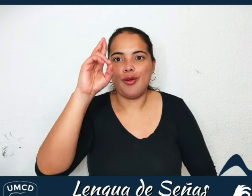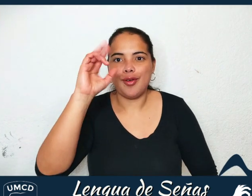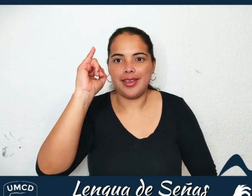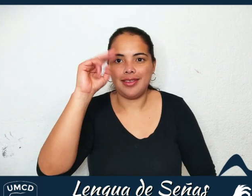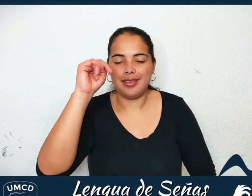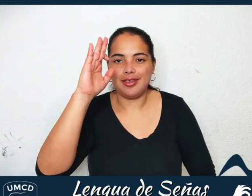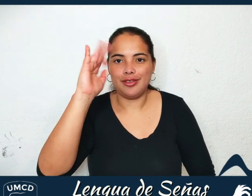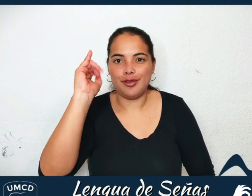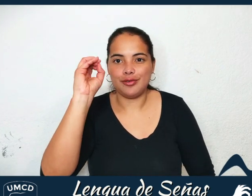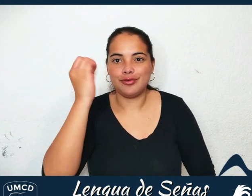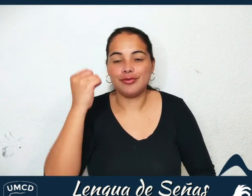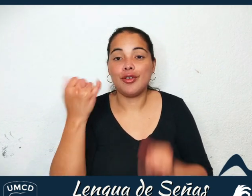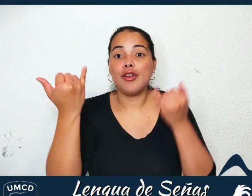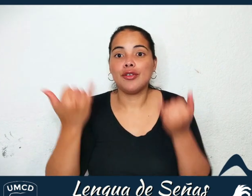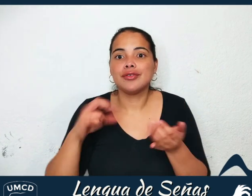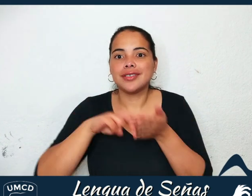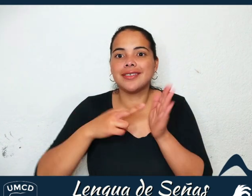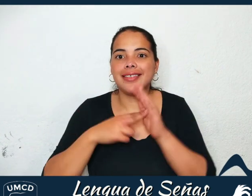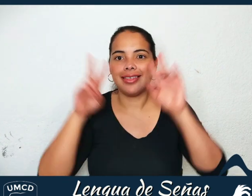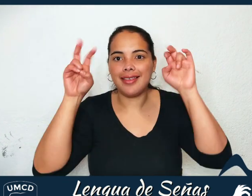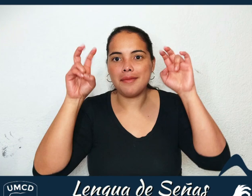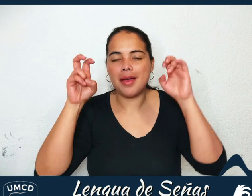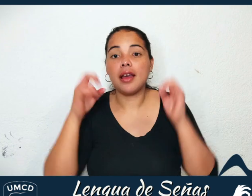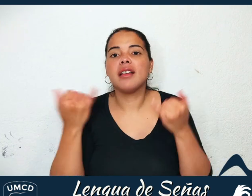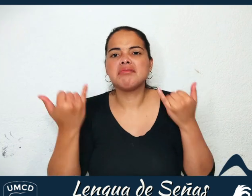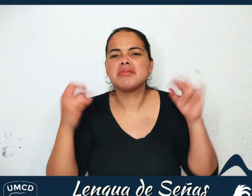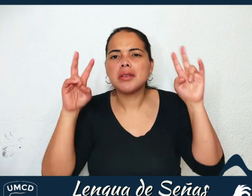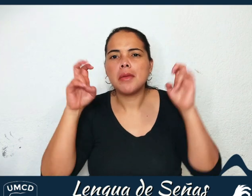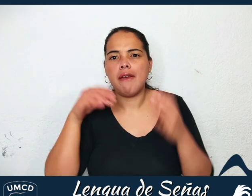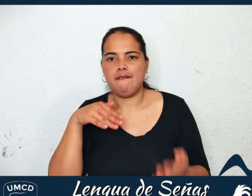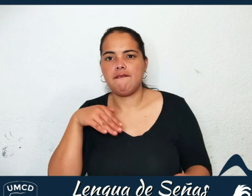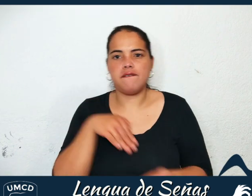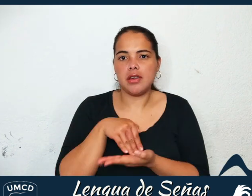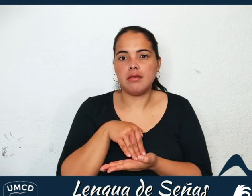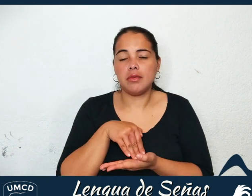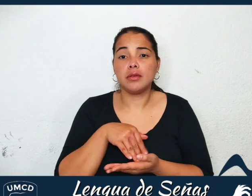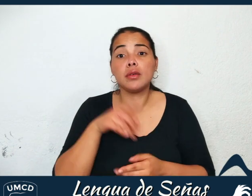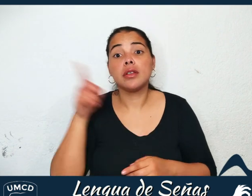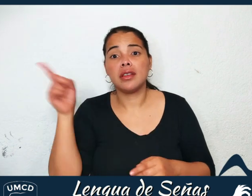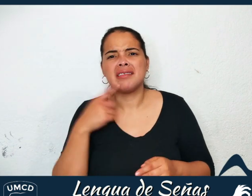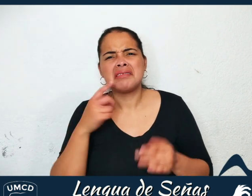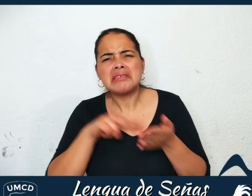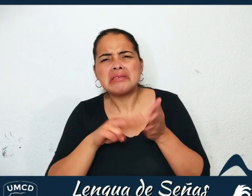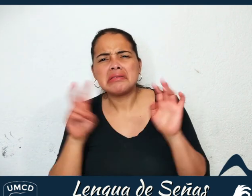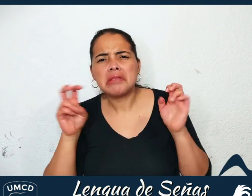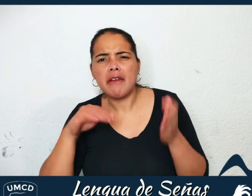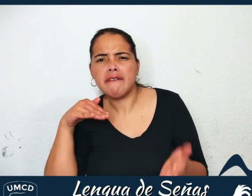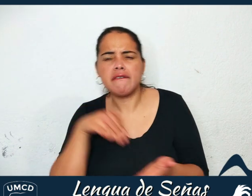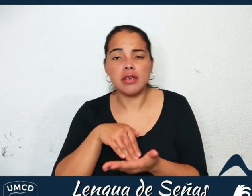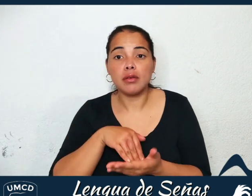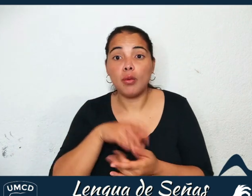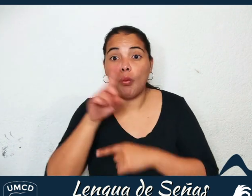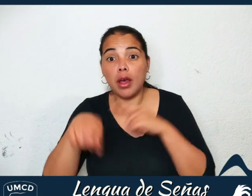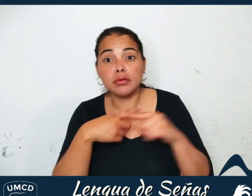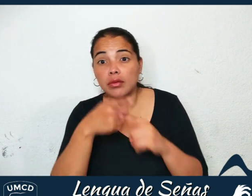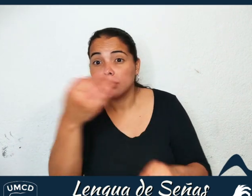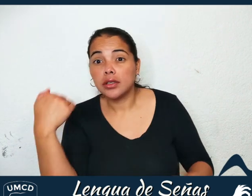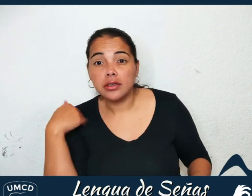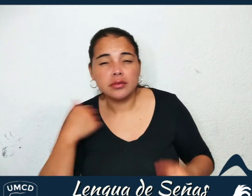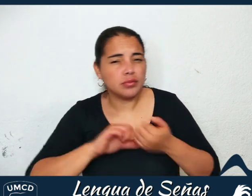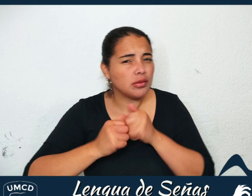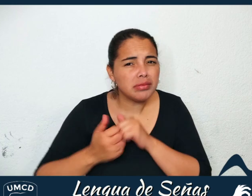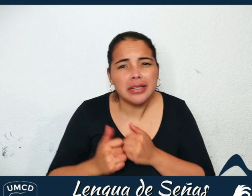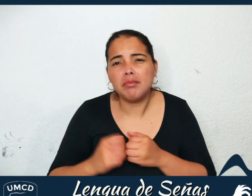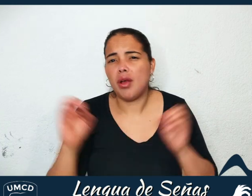un estudio al cual le hemos titulado Firmes, con la idea de recordar de que aun a pesar de todo lo que pasa, tenemos que